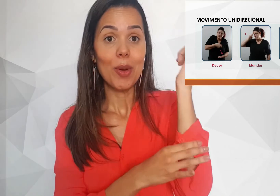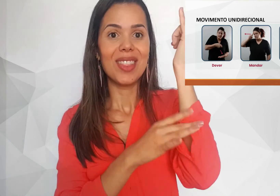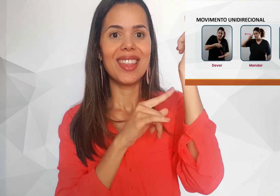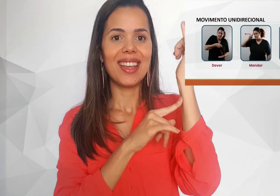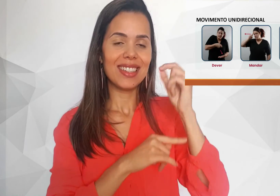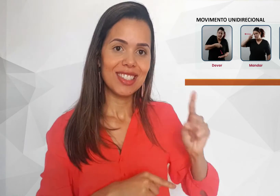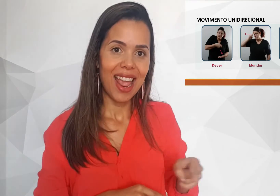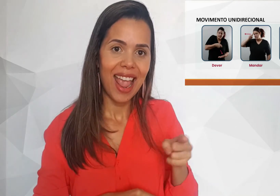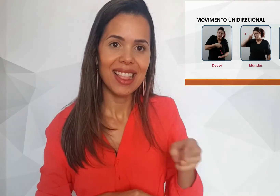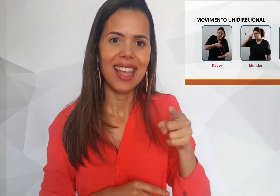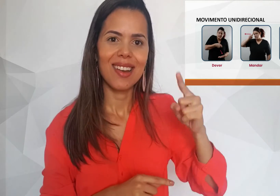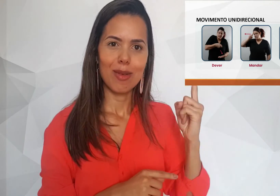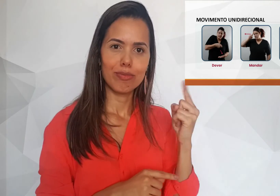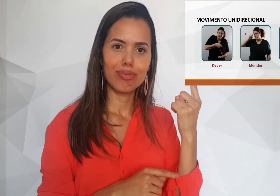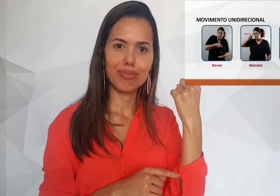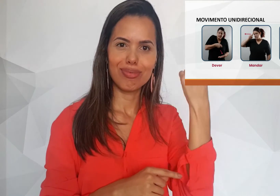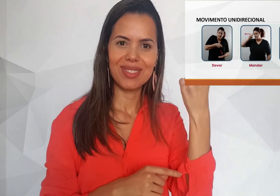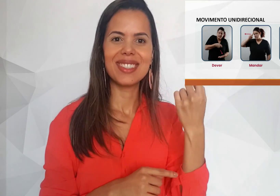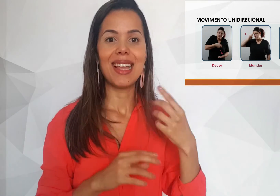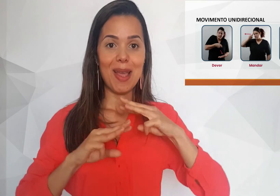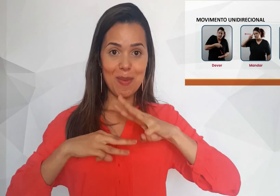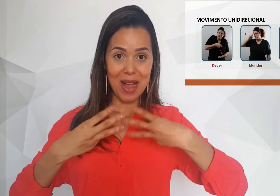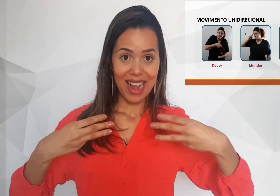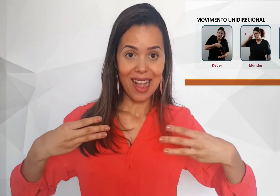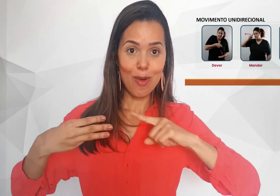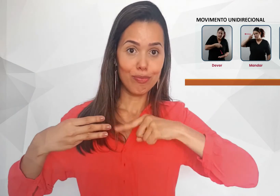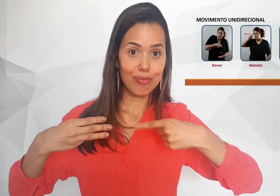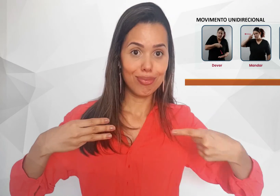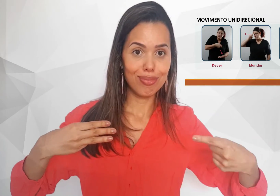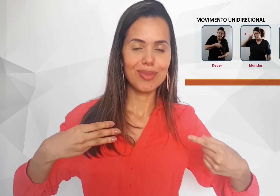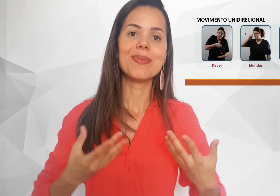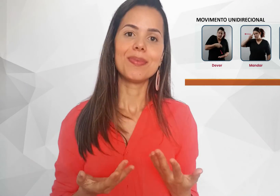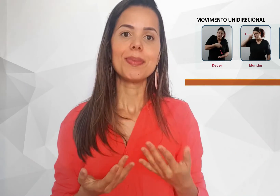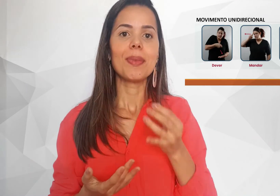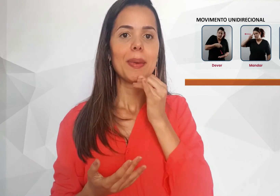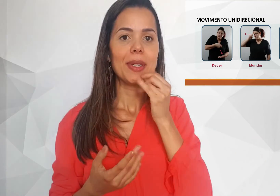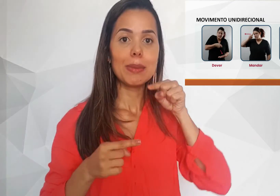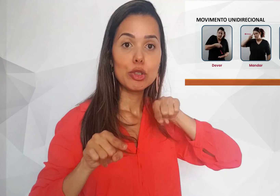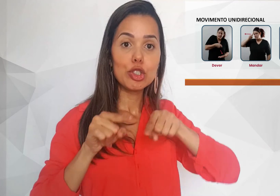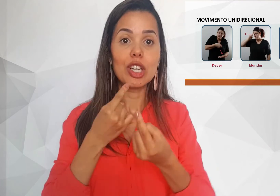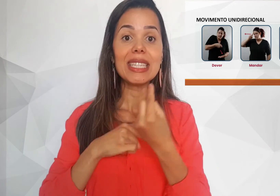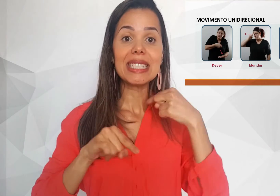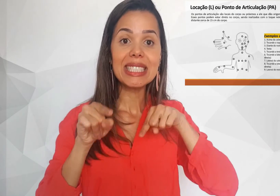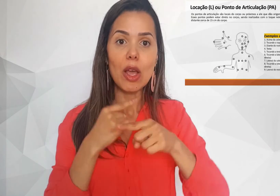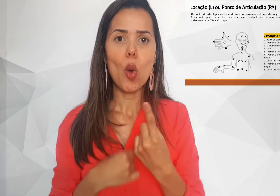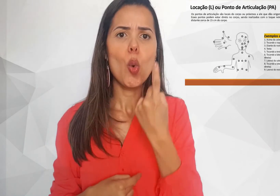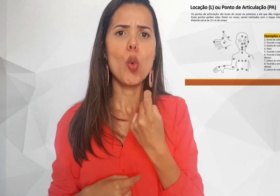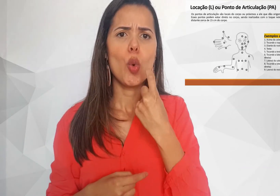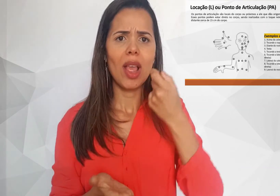de importante, de eterno, de macarrão. Temos o movimento quanto à sua direção, né? Um movimento com uma